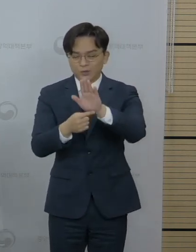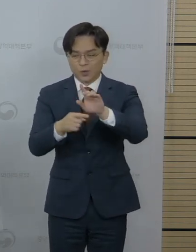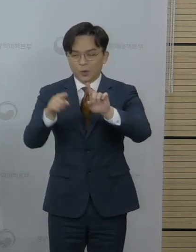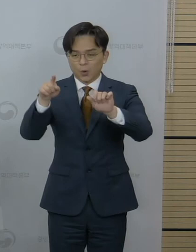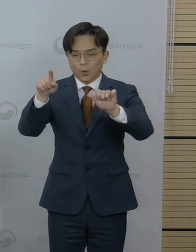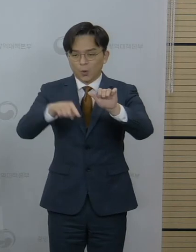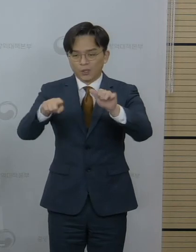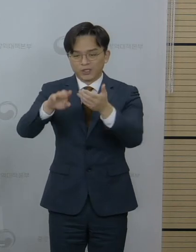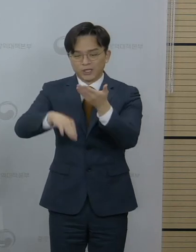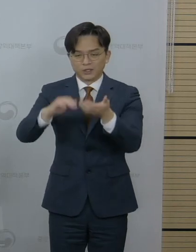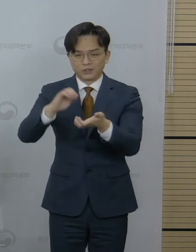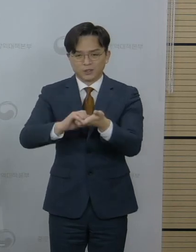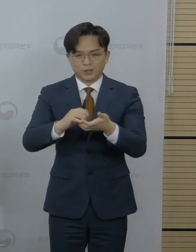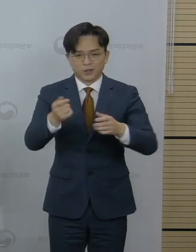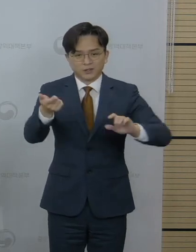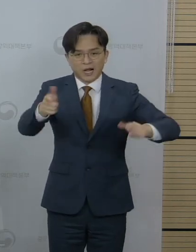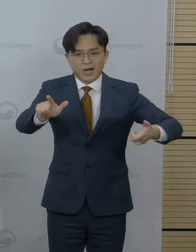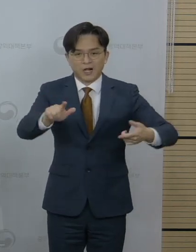네, 지금